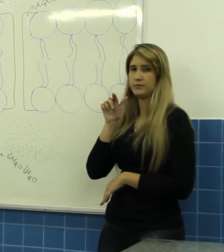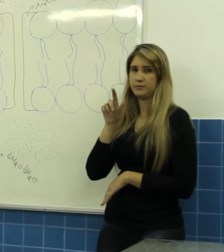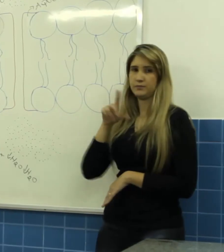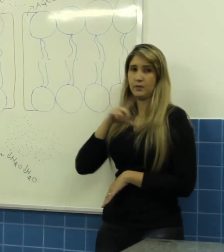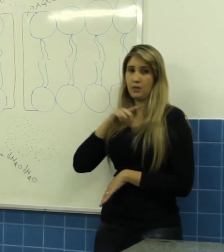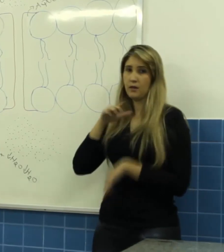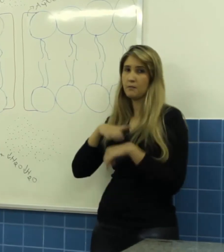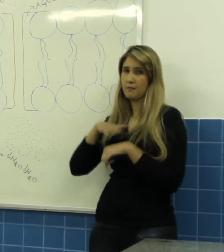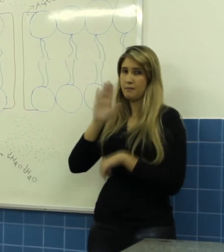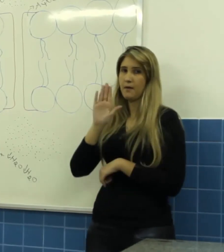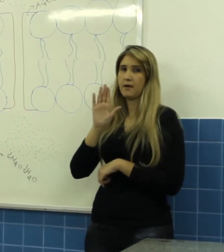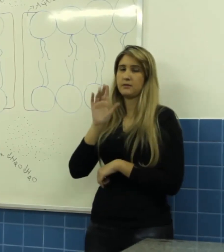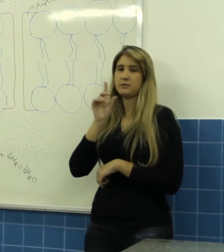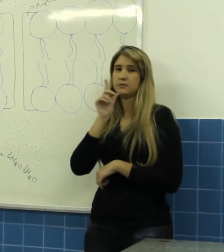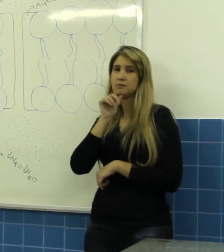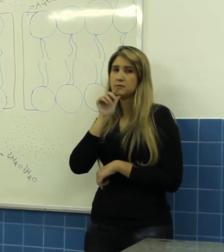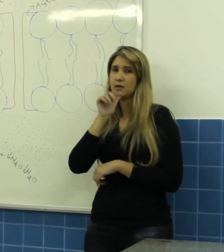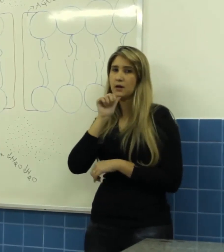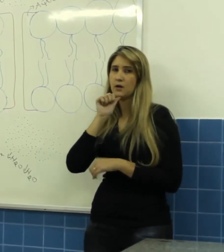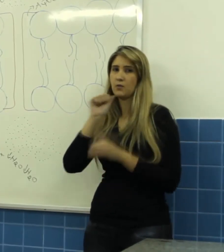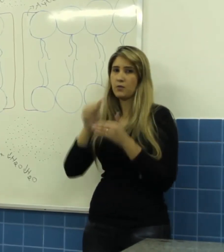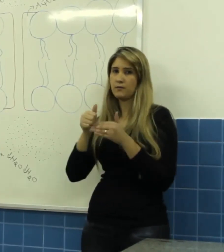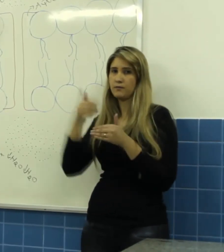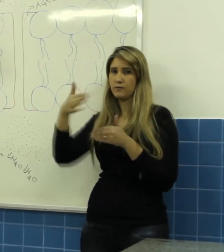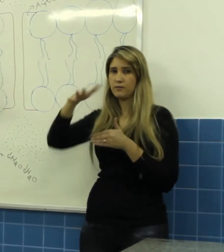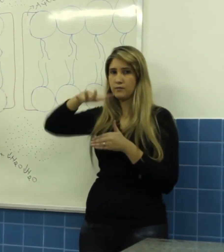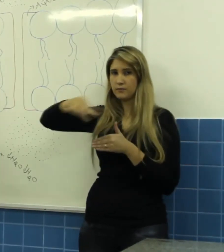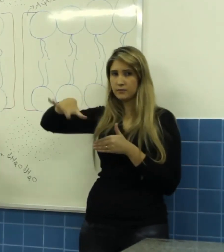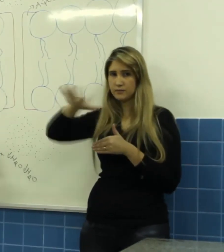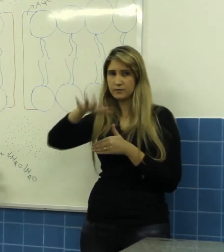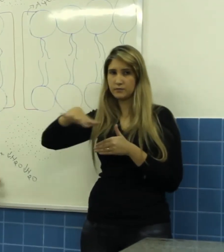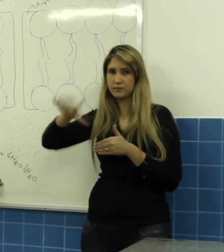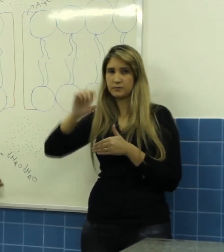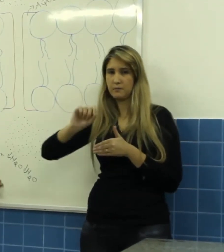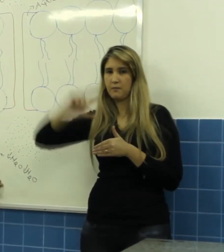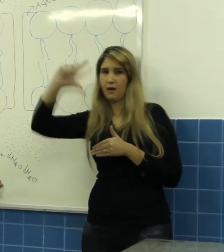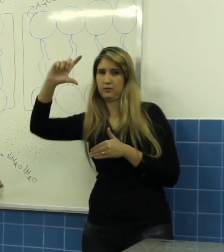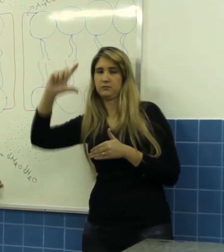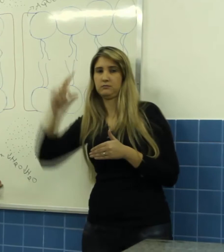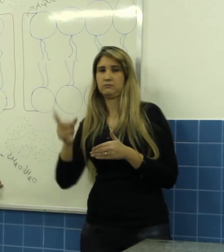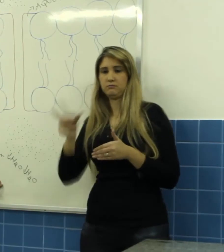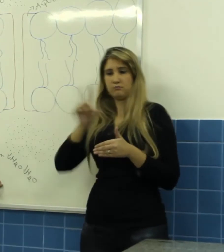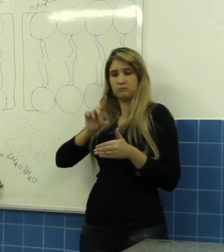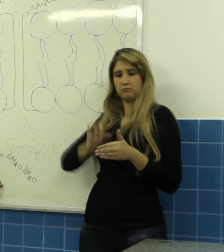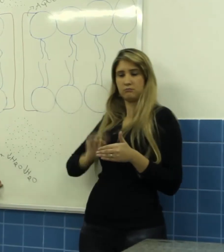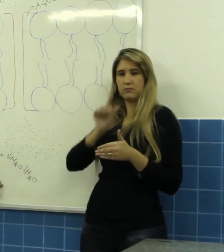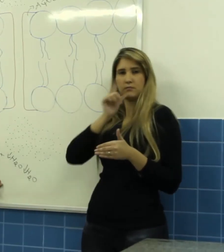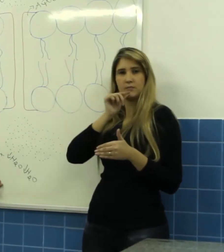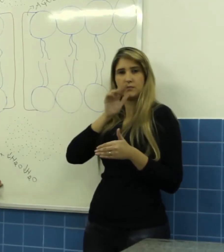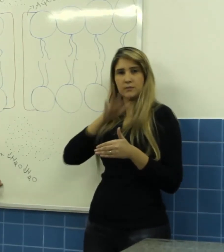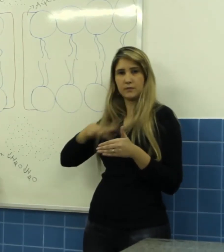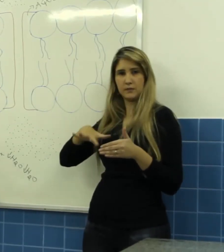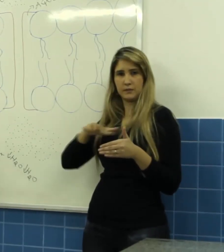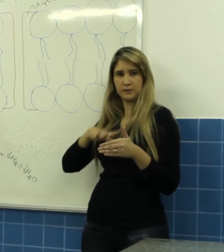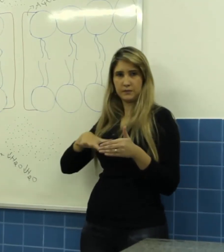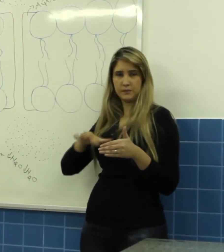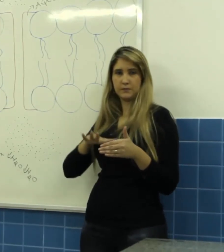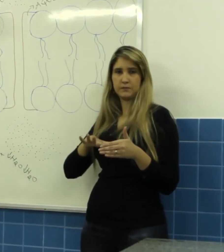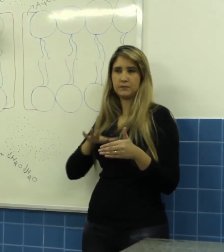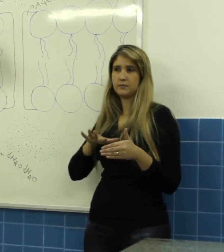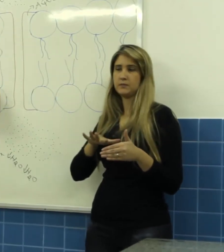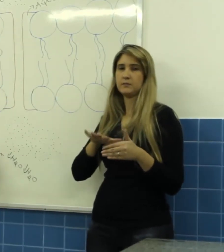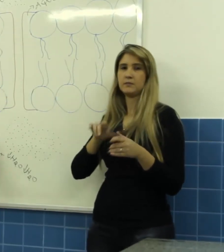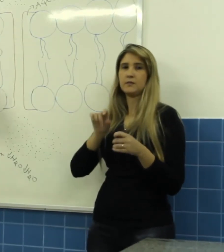existem mais moléculas de água no meio extracelular do que no meio intracelular. Então, a água